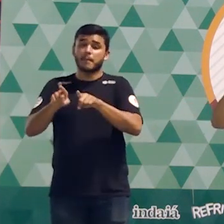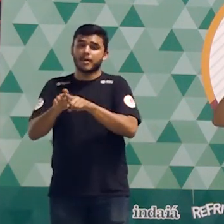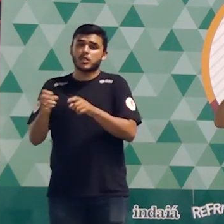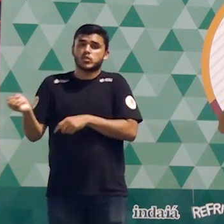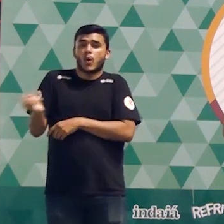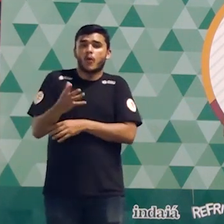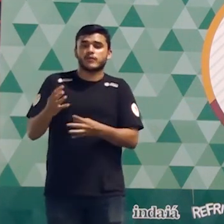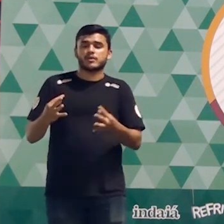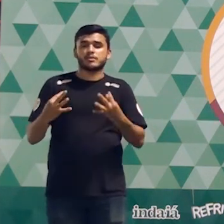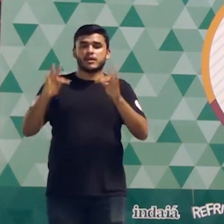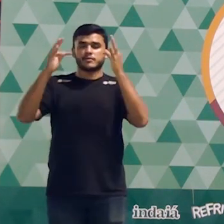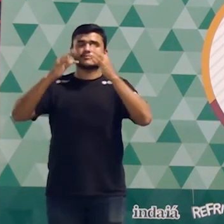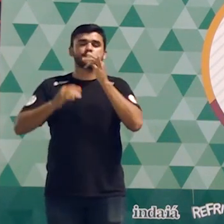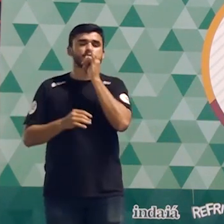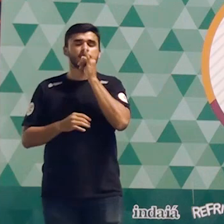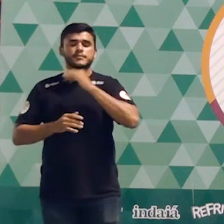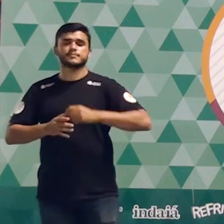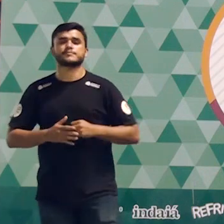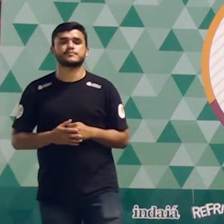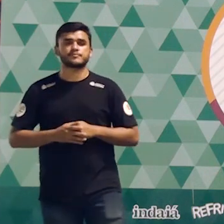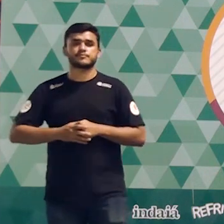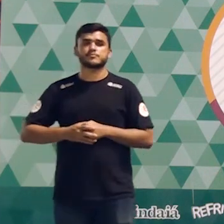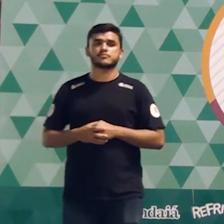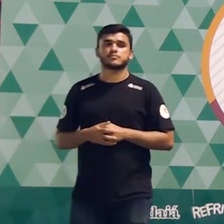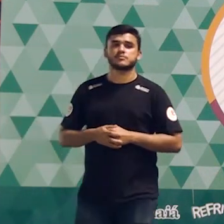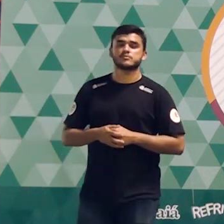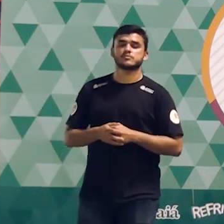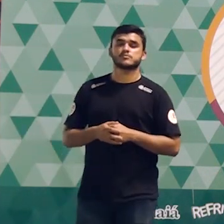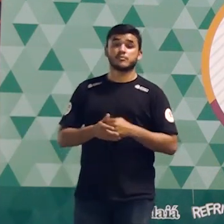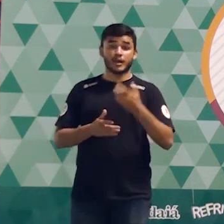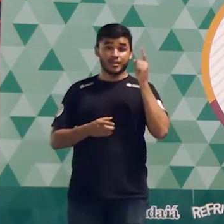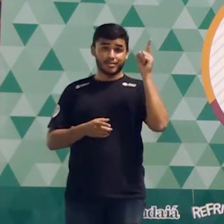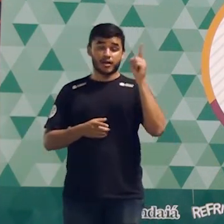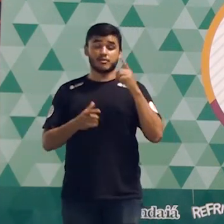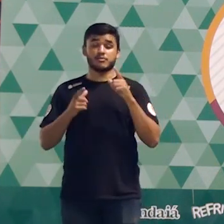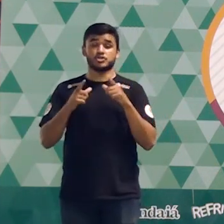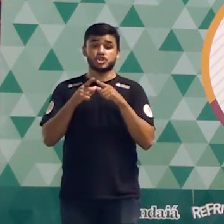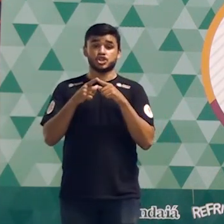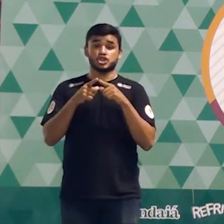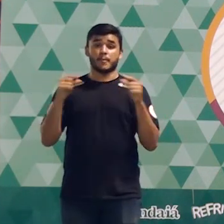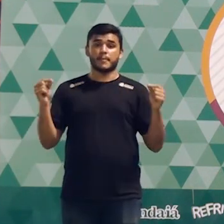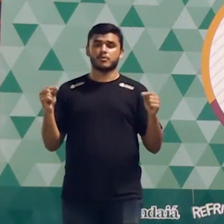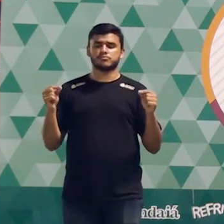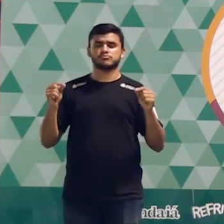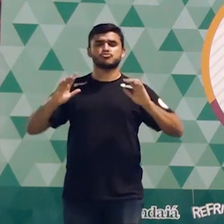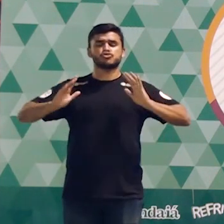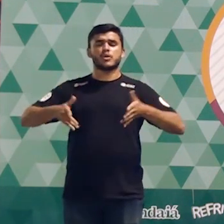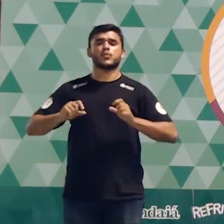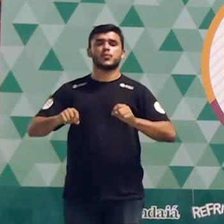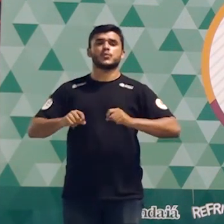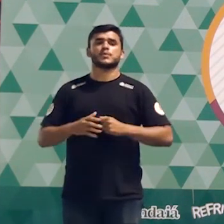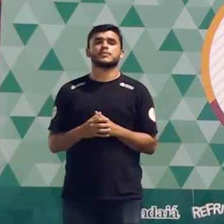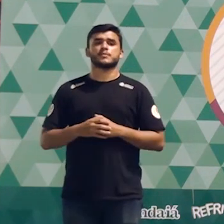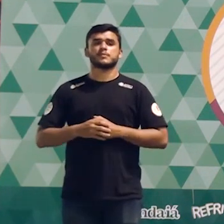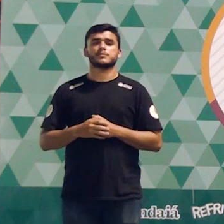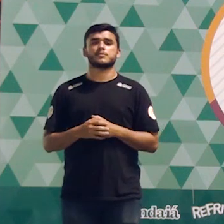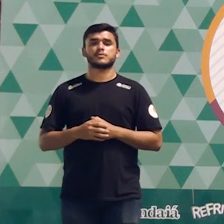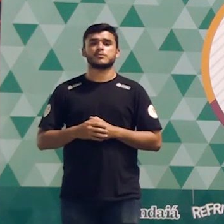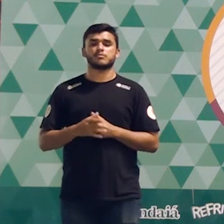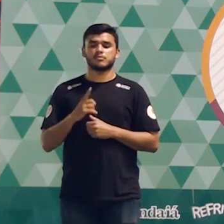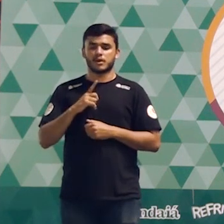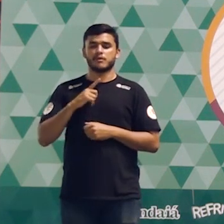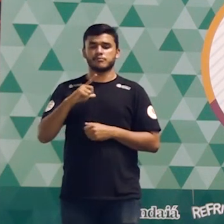tecnologia. Exemplo típico de um desemprego estrutural. Lá no Japão, há muito tempo se tem um